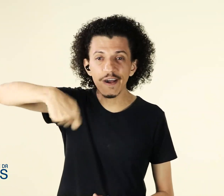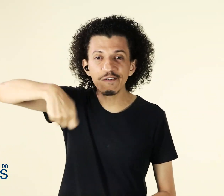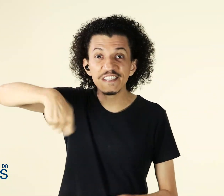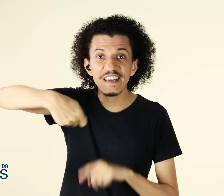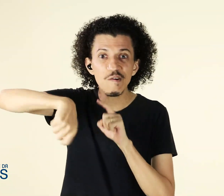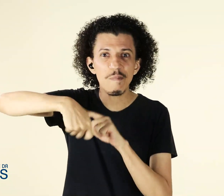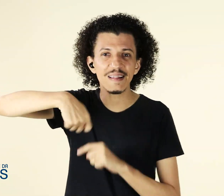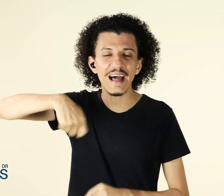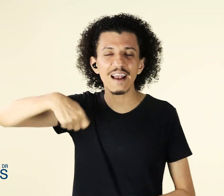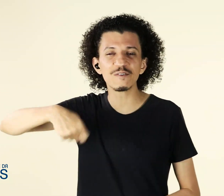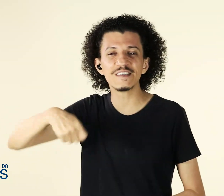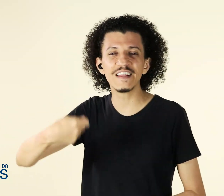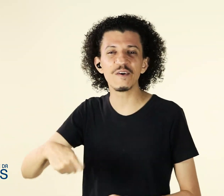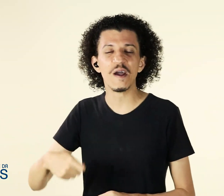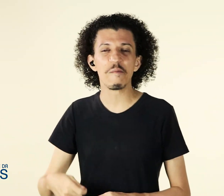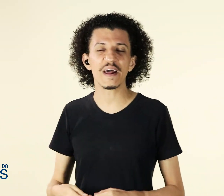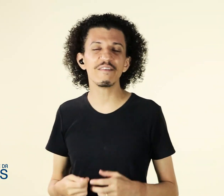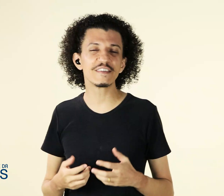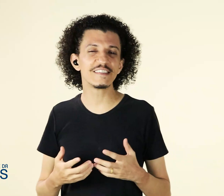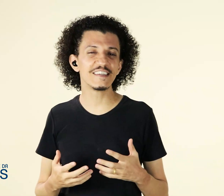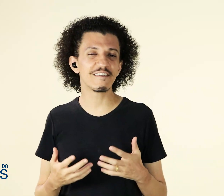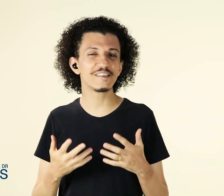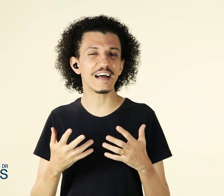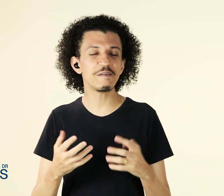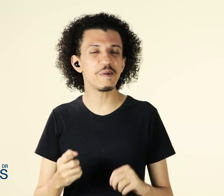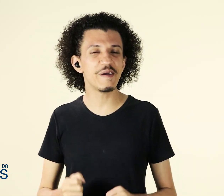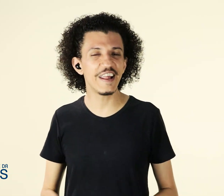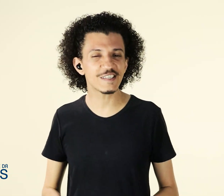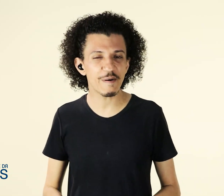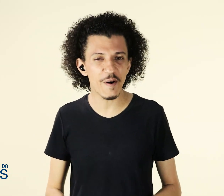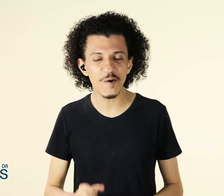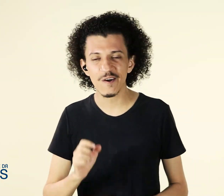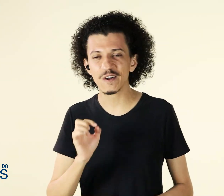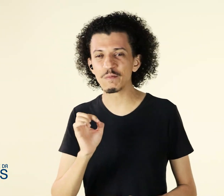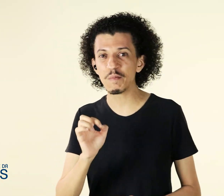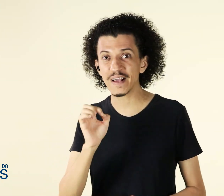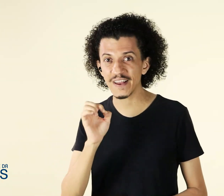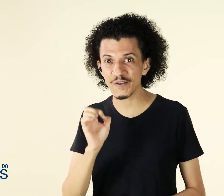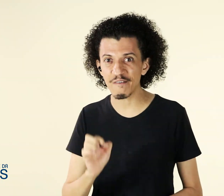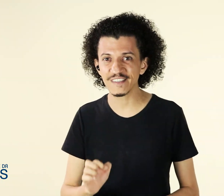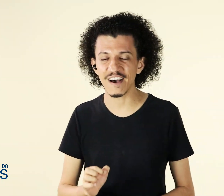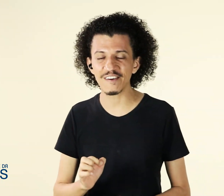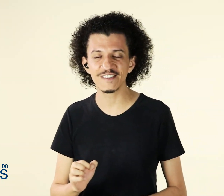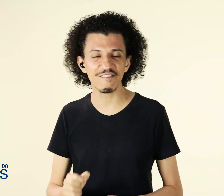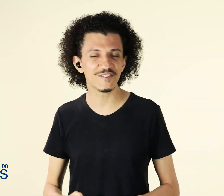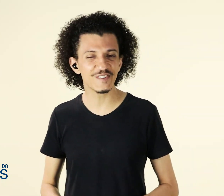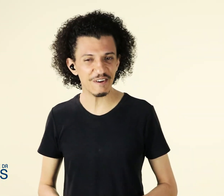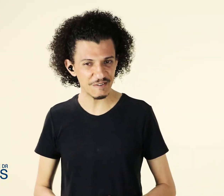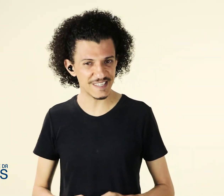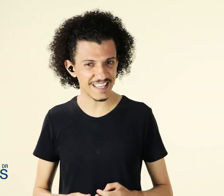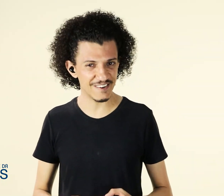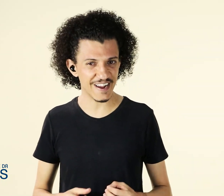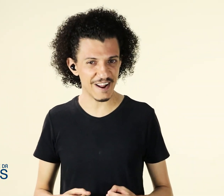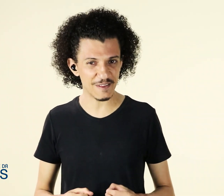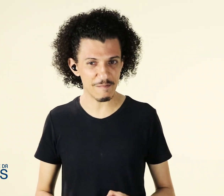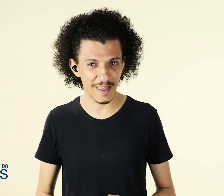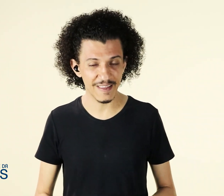no sininho, badala o sininho para que você seja avisado em primeiríssima mão quando eu publicar novas aulas, novos conteúdos aqui no canal também.